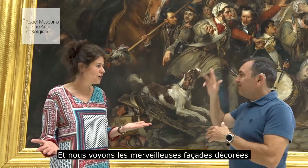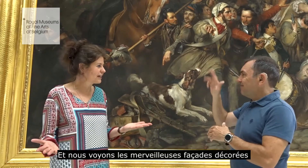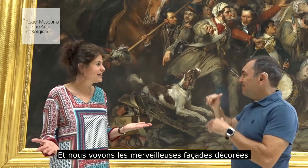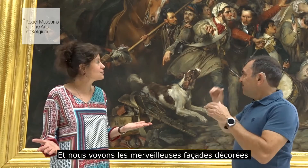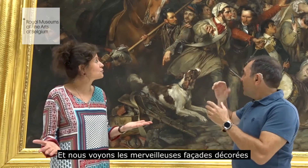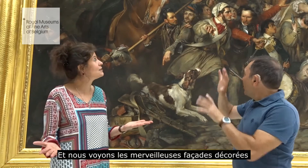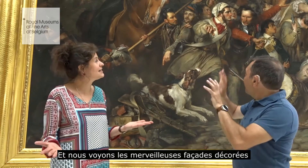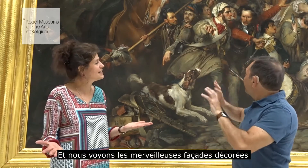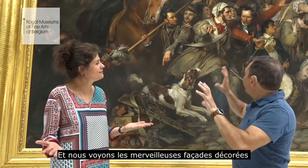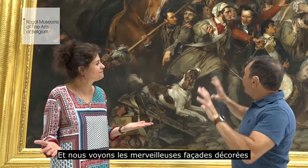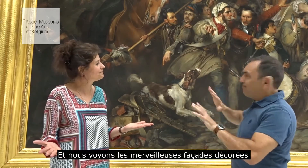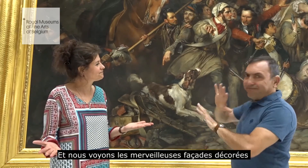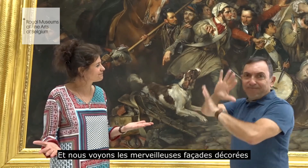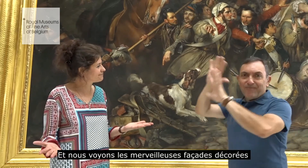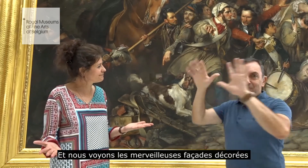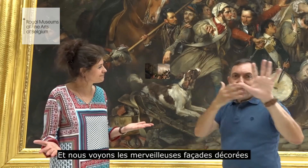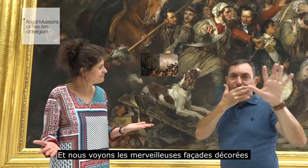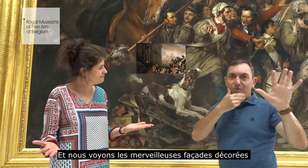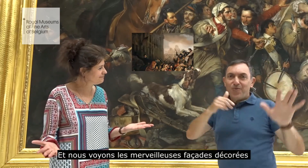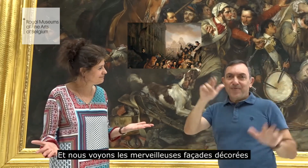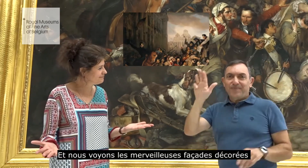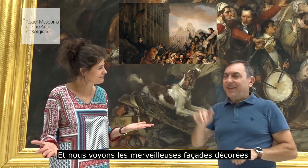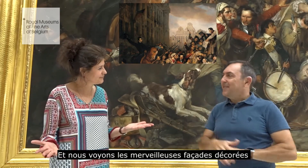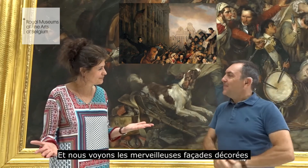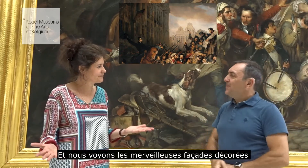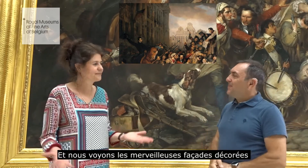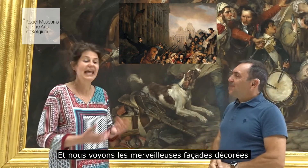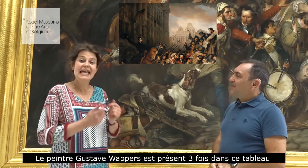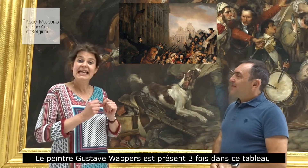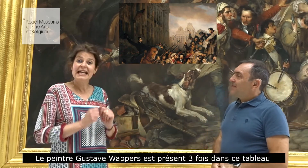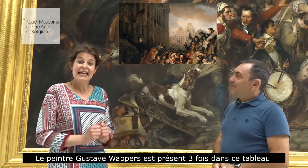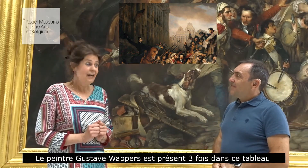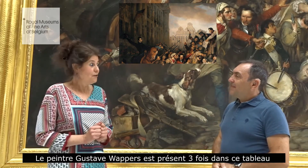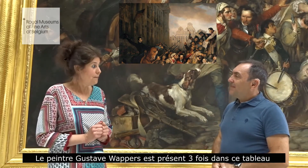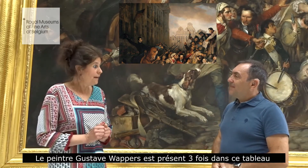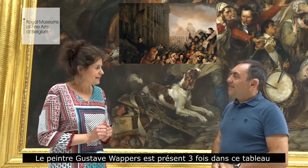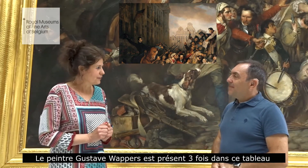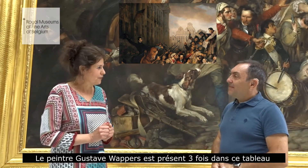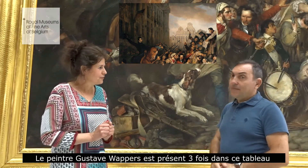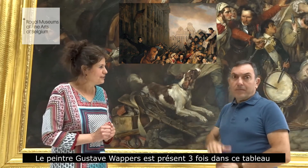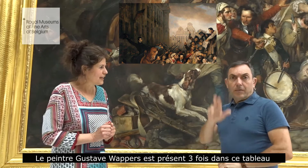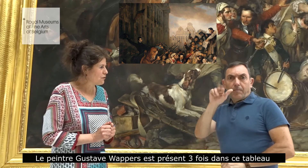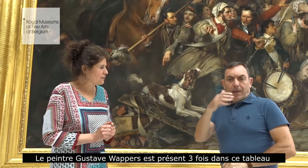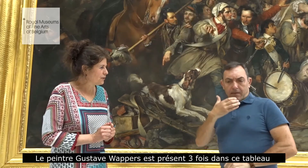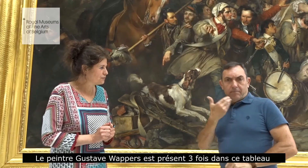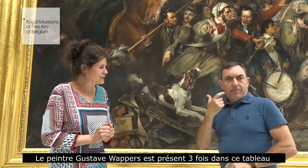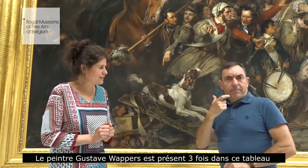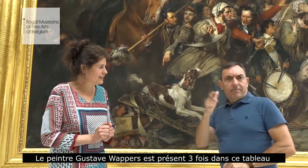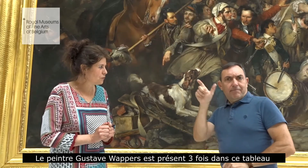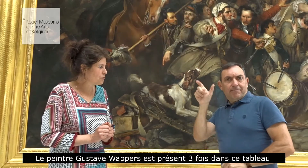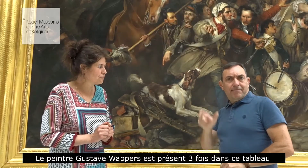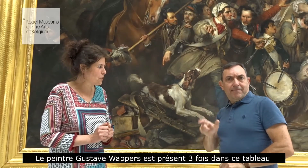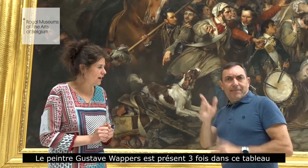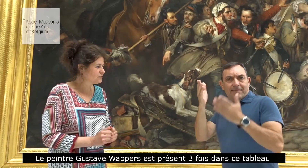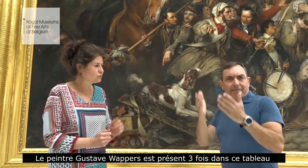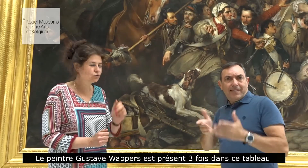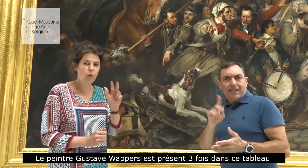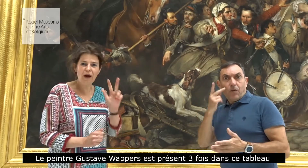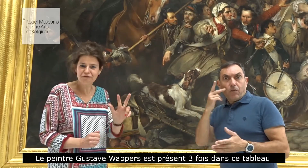décorées, sculptées. Le peintre Gustav Wappers, vous savez qu'on le voit, 3 fois.